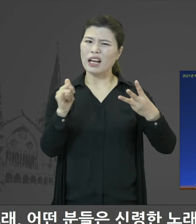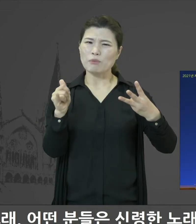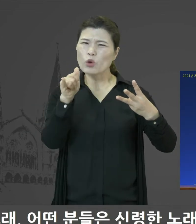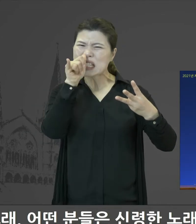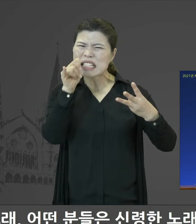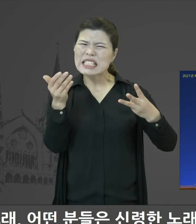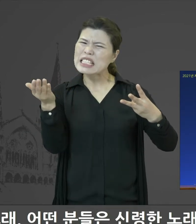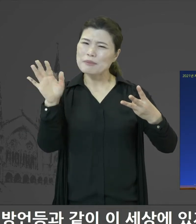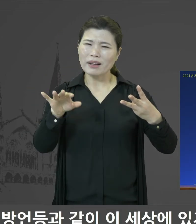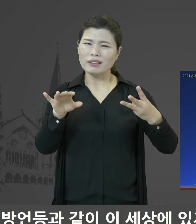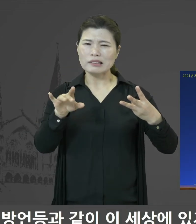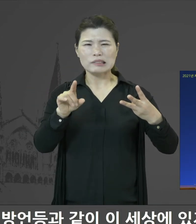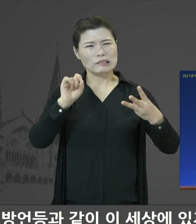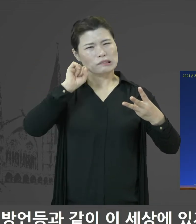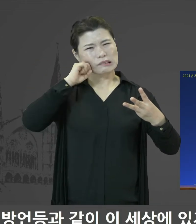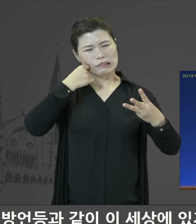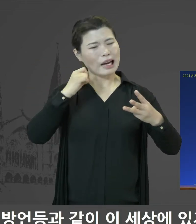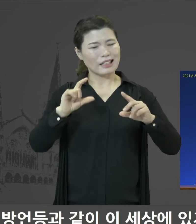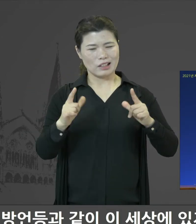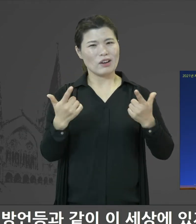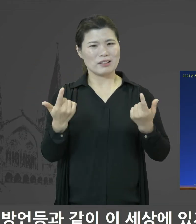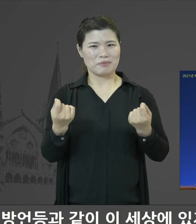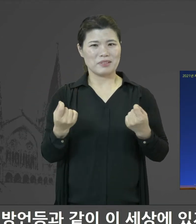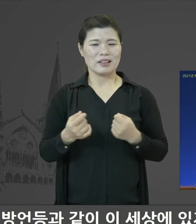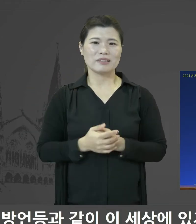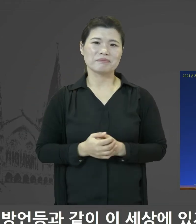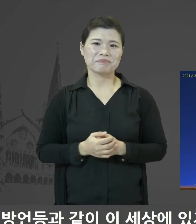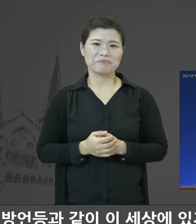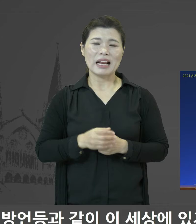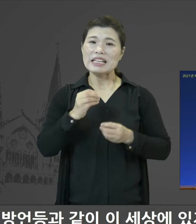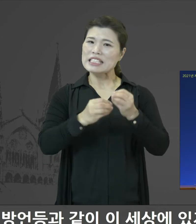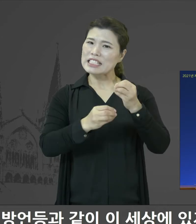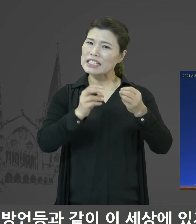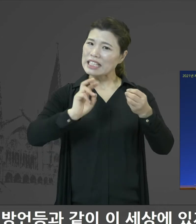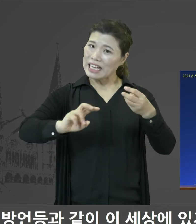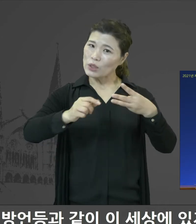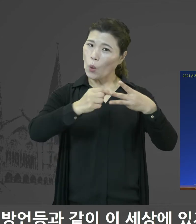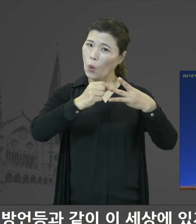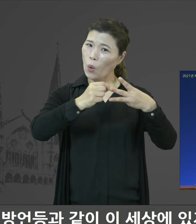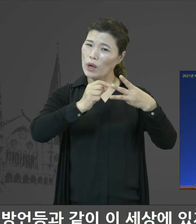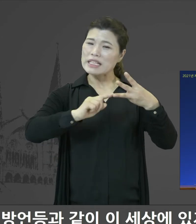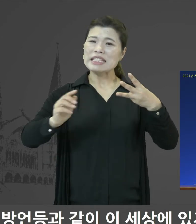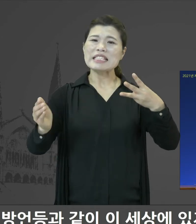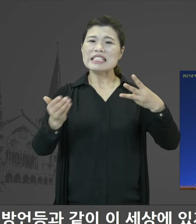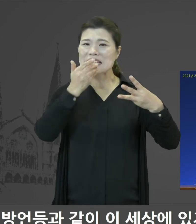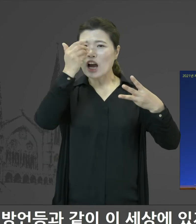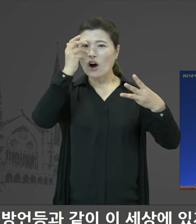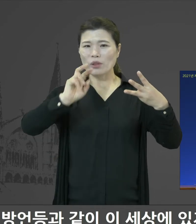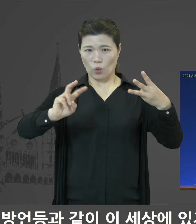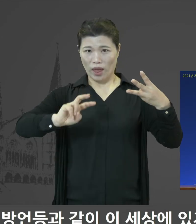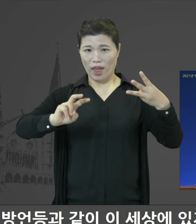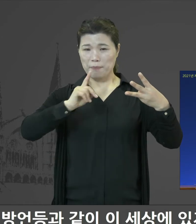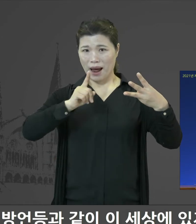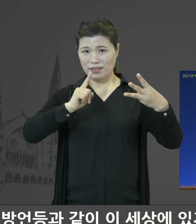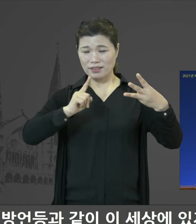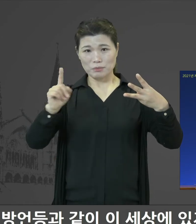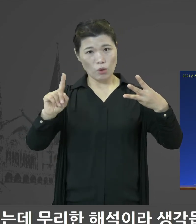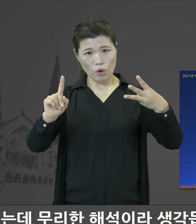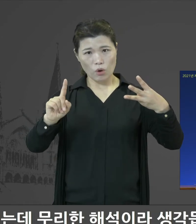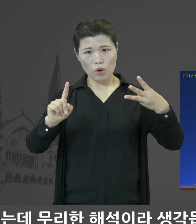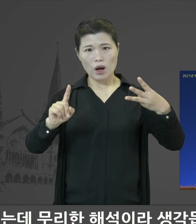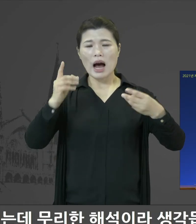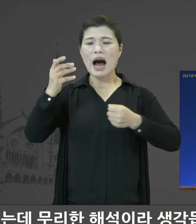있는데 무리한 해석이라고 생각이 듭니다. 시와 찬송과 신령한 노래는 그 당시에 하나님을